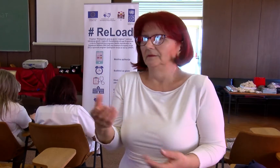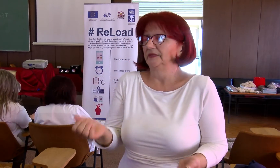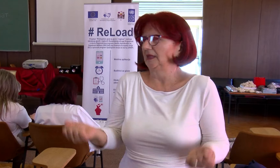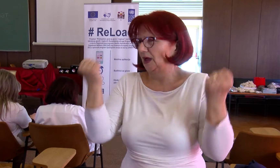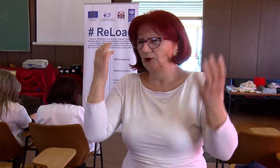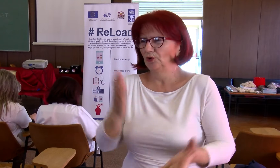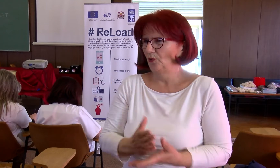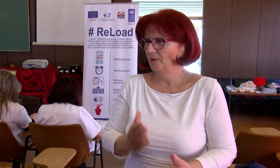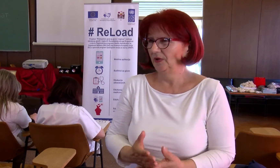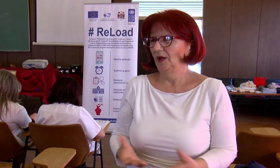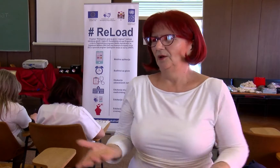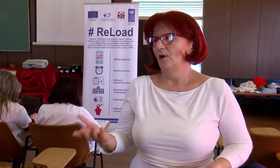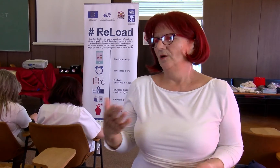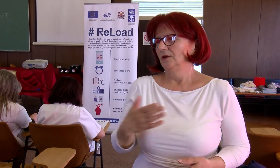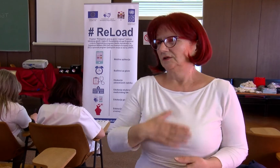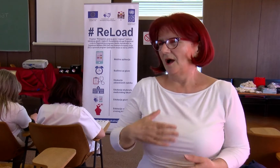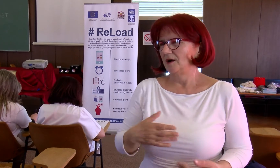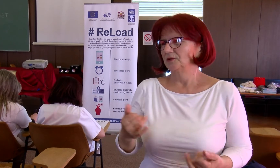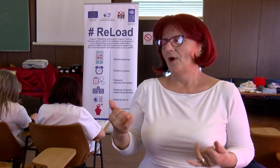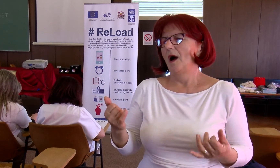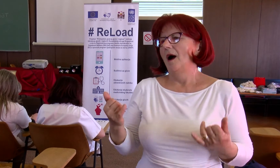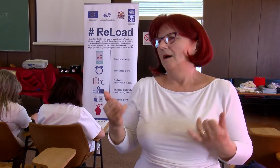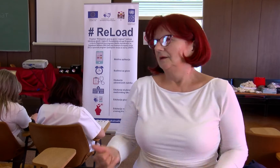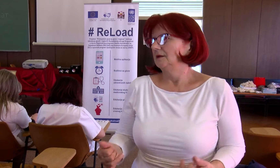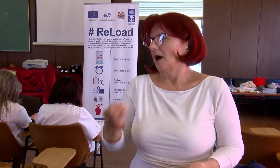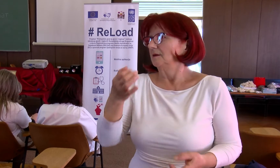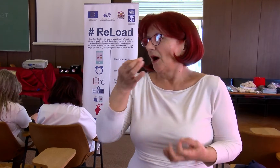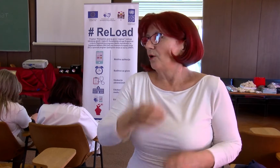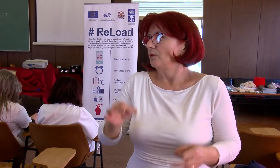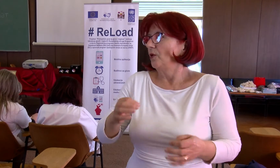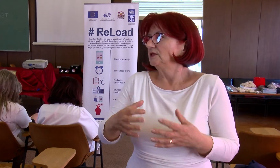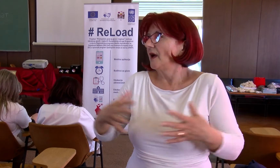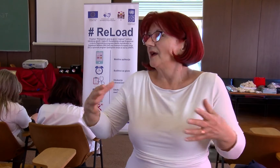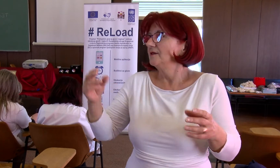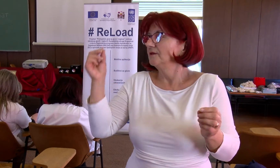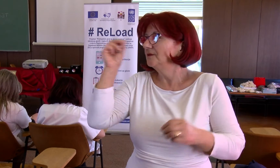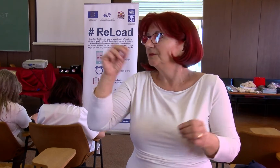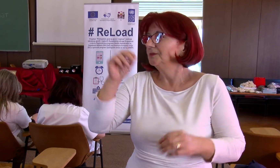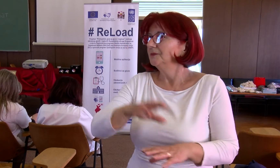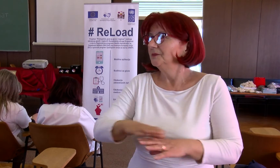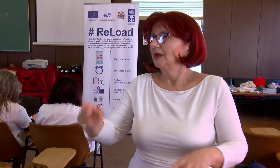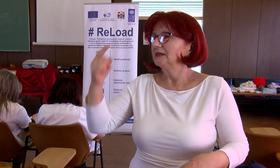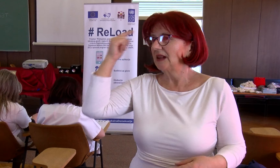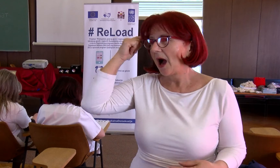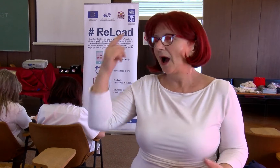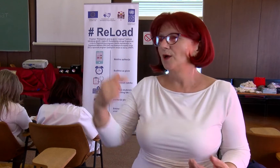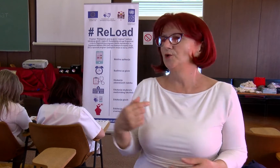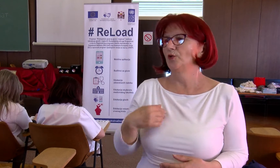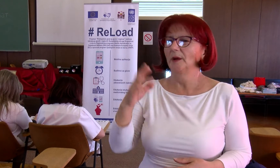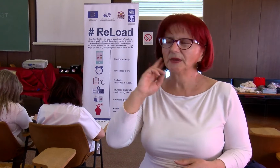bilo. Prosto je bilo nemoguće dobiti pravu informaciju. Sada je to mnogo bolje i mnogo